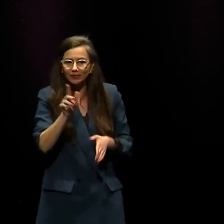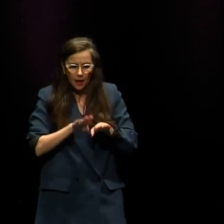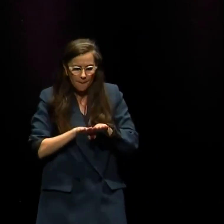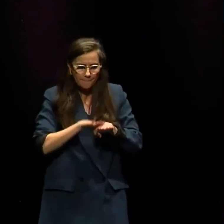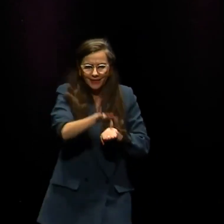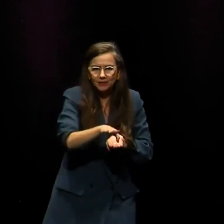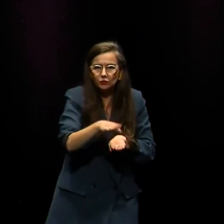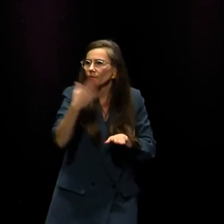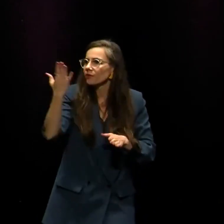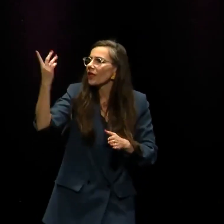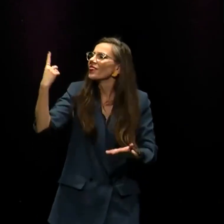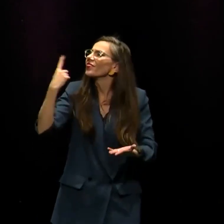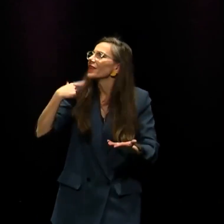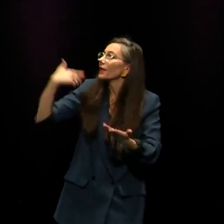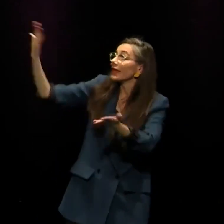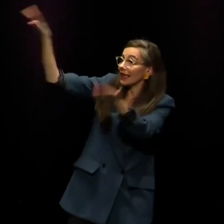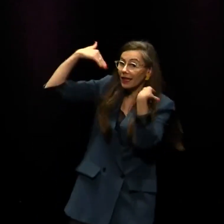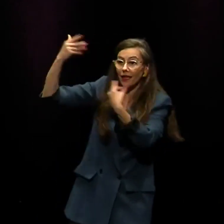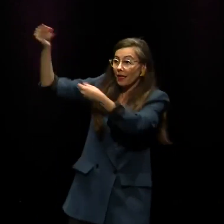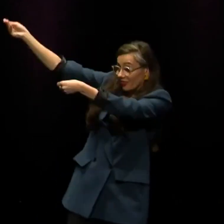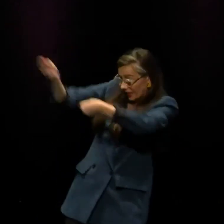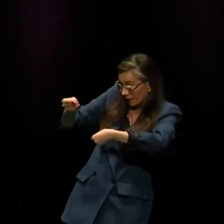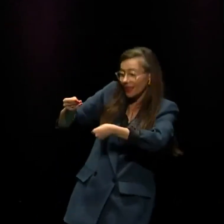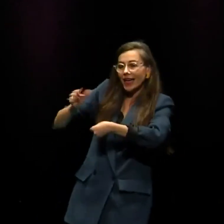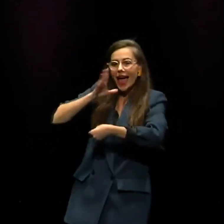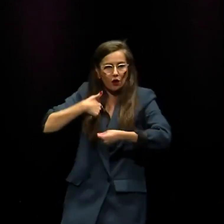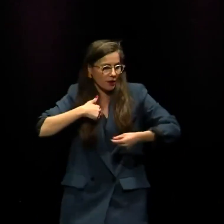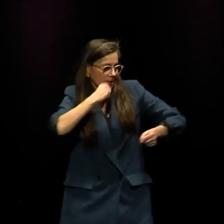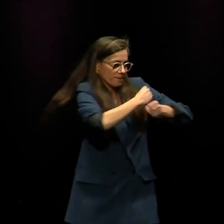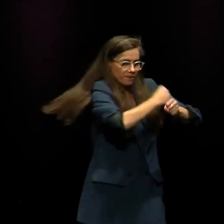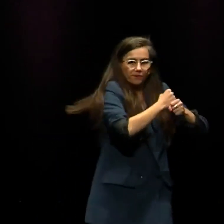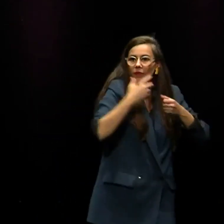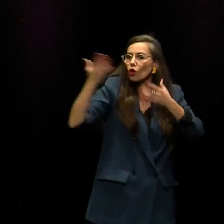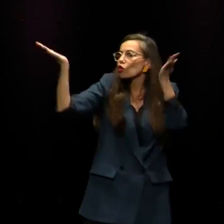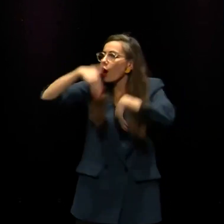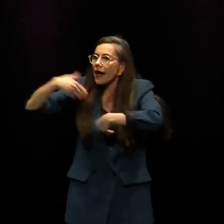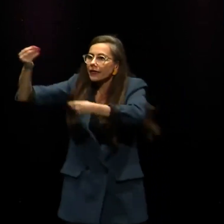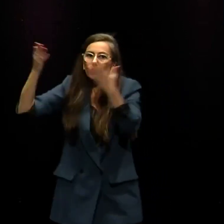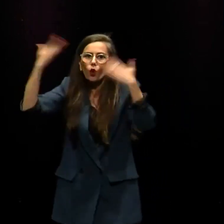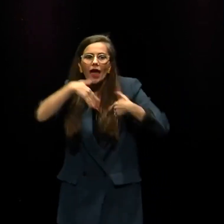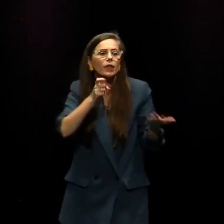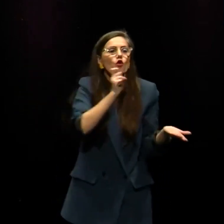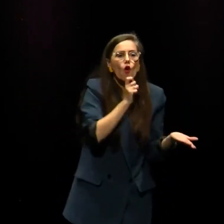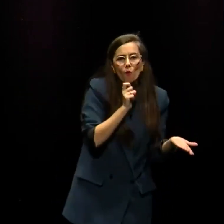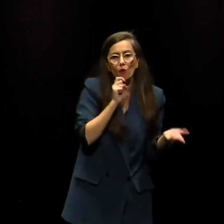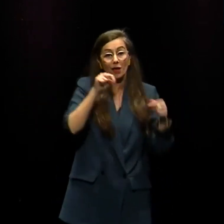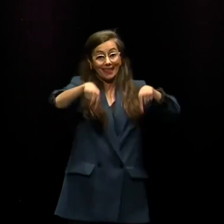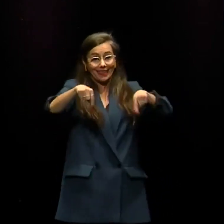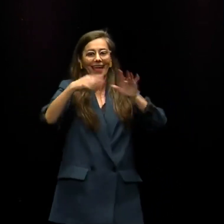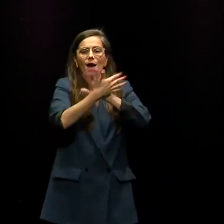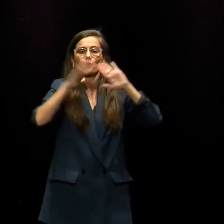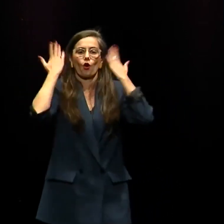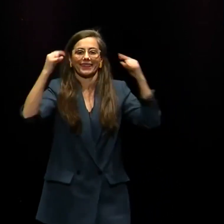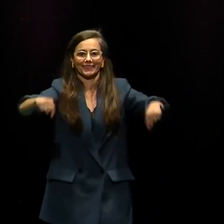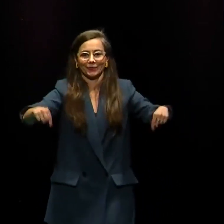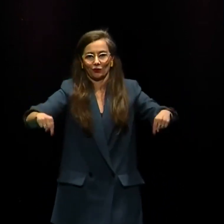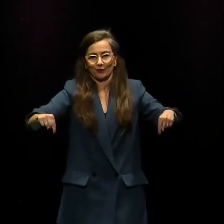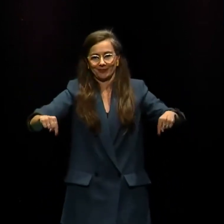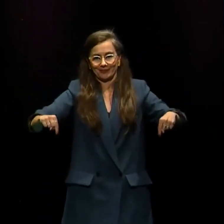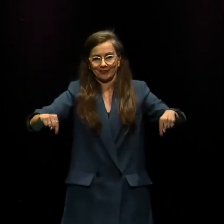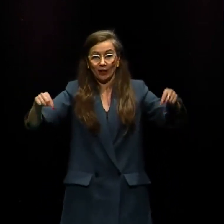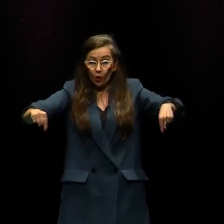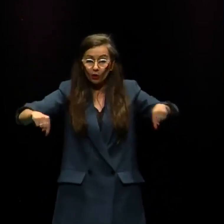eso, pero ¿cómo lo hacemos? ¿Cómo empezamos a arrancar? No tenemos a nadie que de alguna manera nos dé